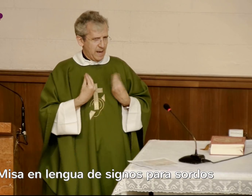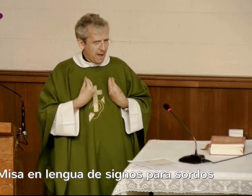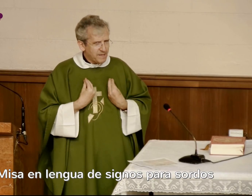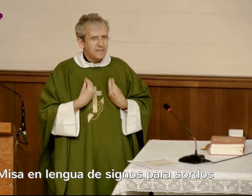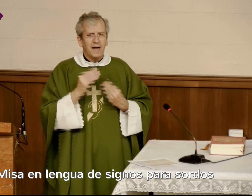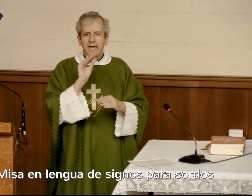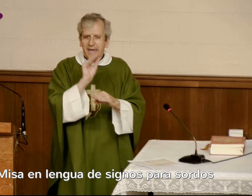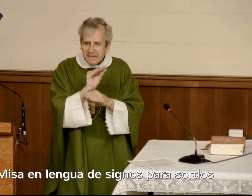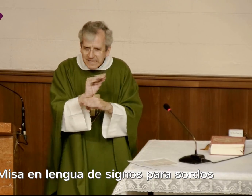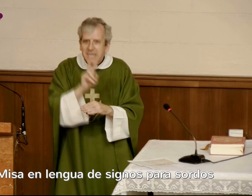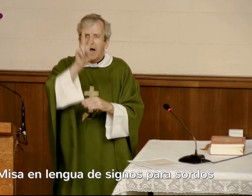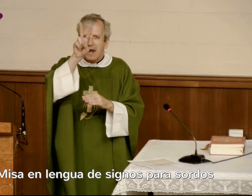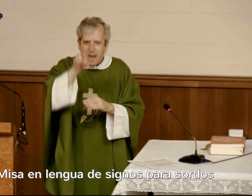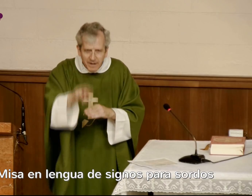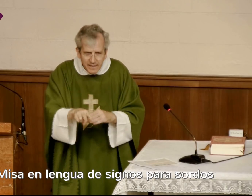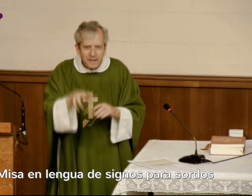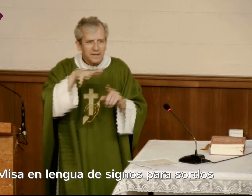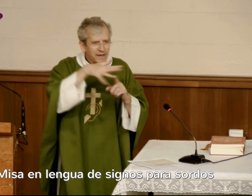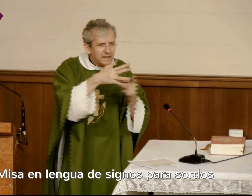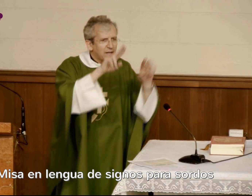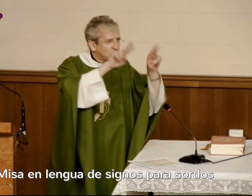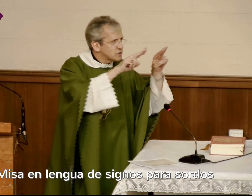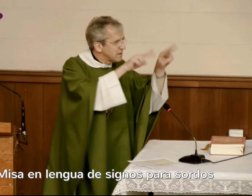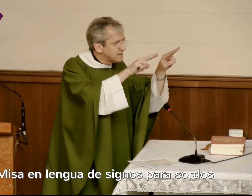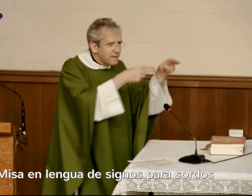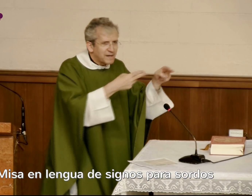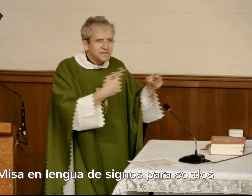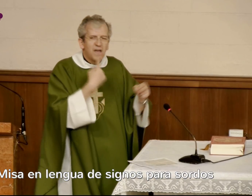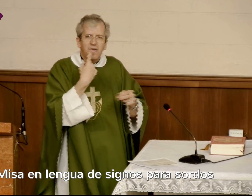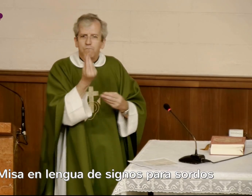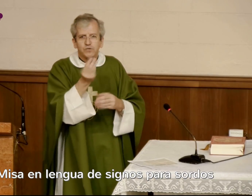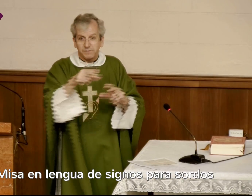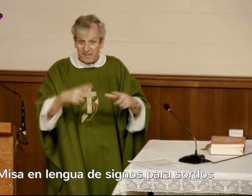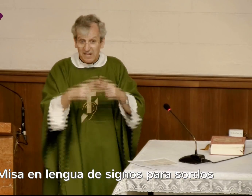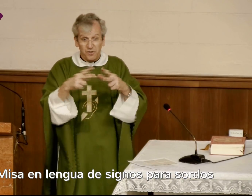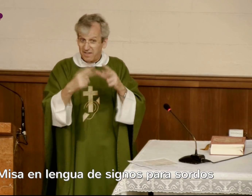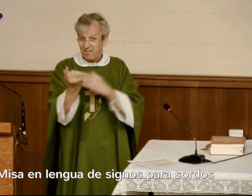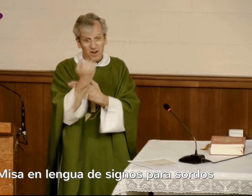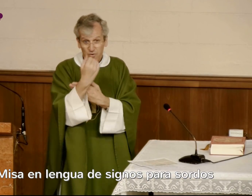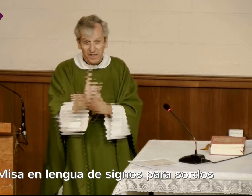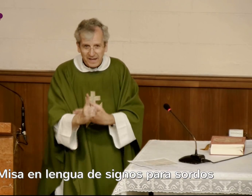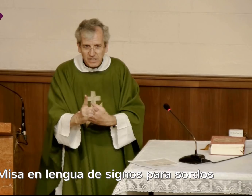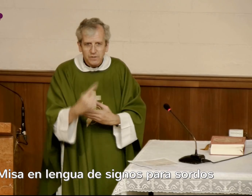la vida, enseña la verdad en tantos temas que muchas veces la sociedad no hace caso y que